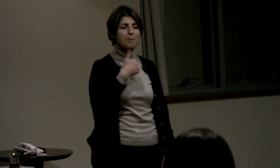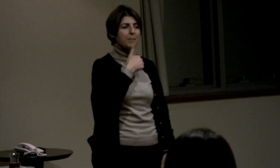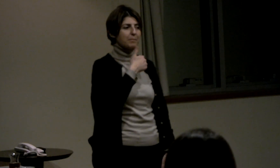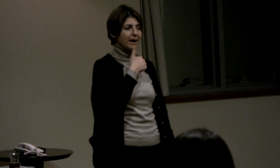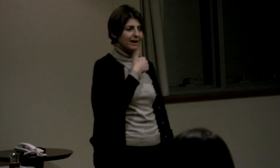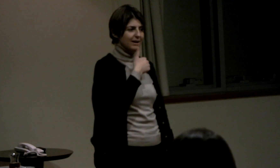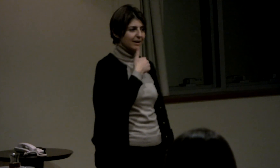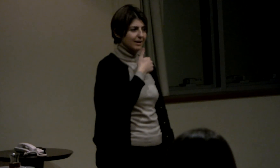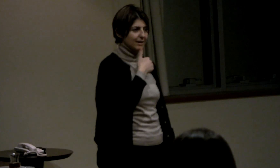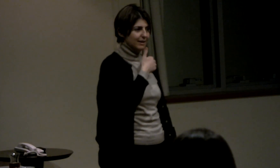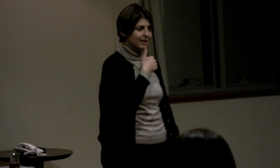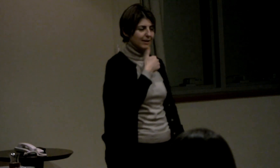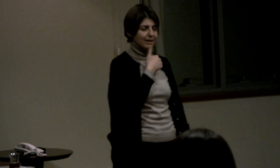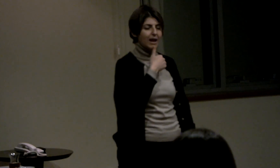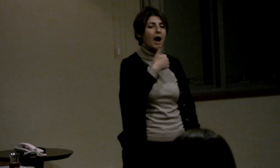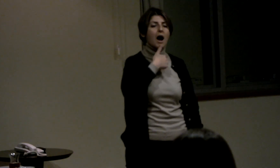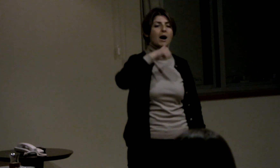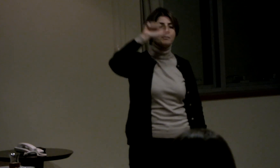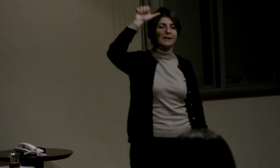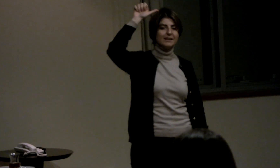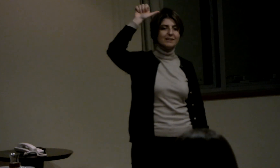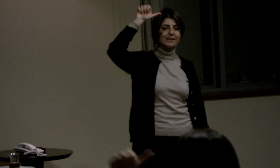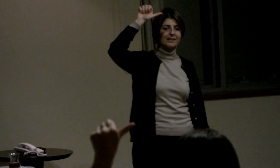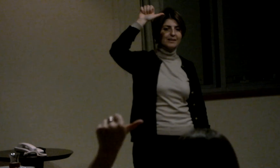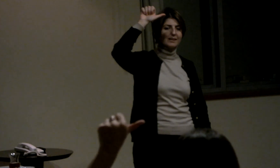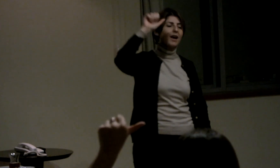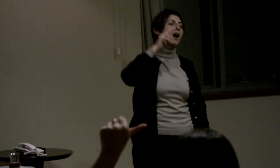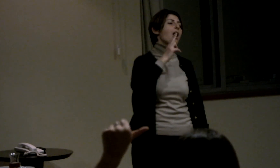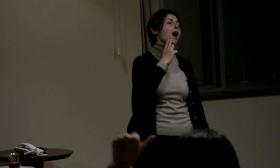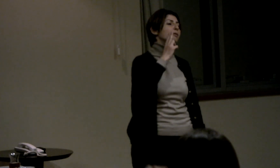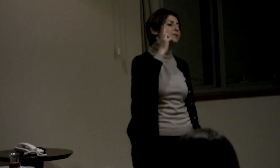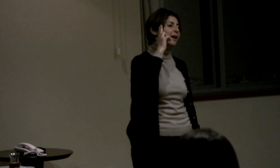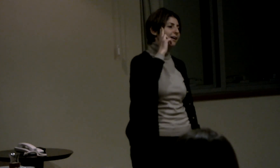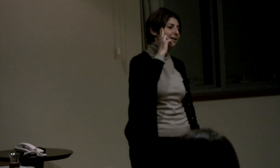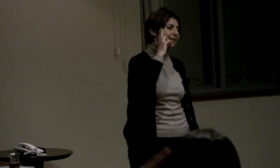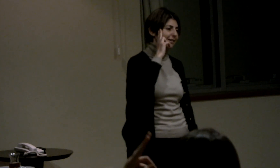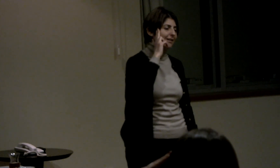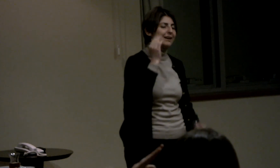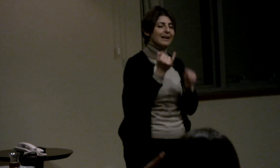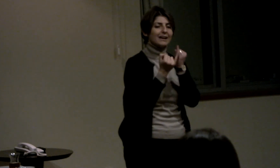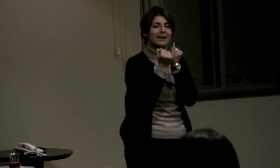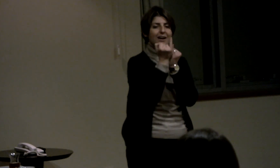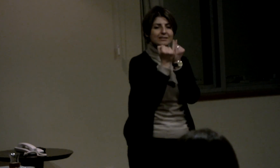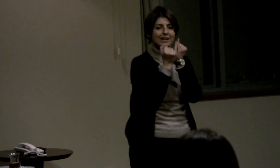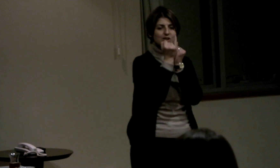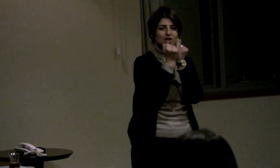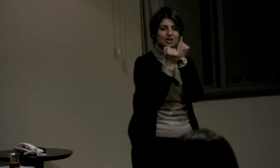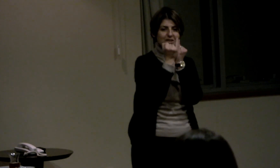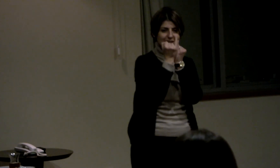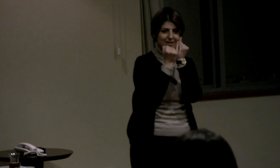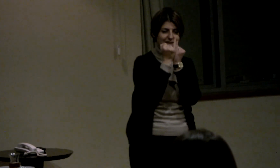baba, abi, abla, kardeş,